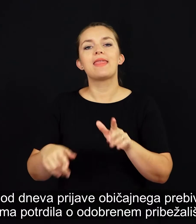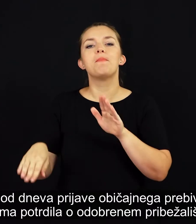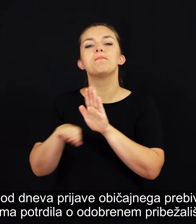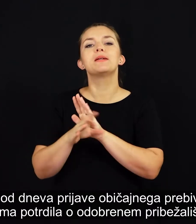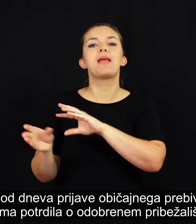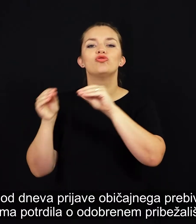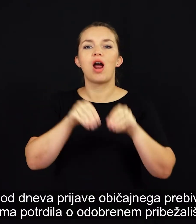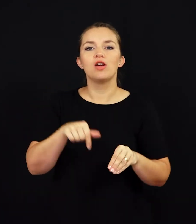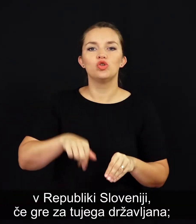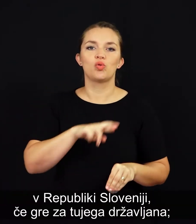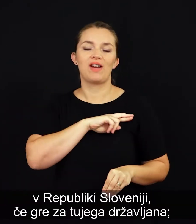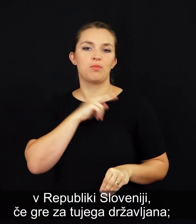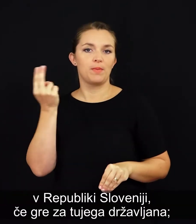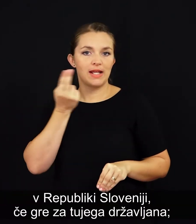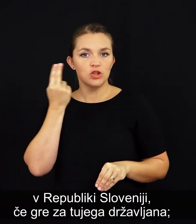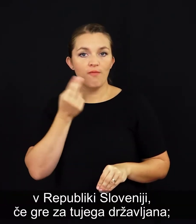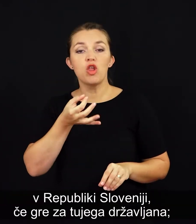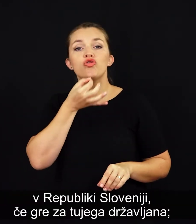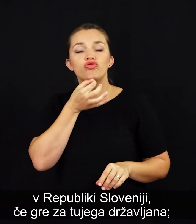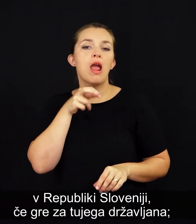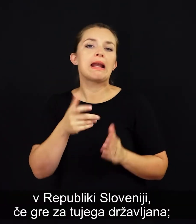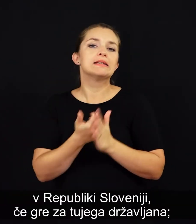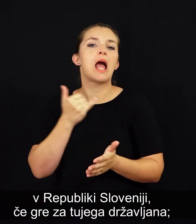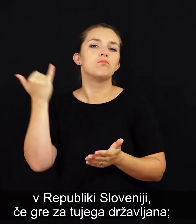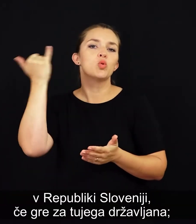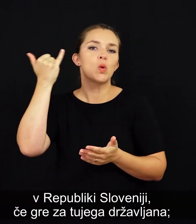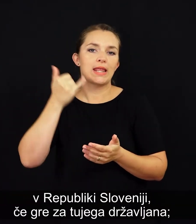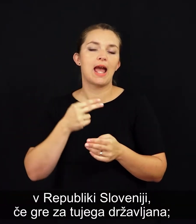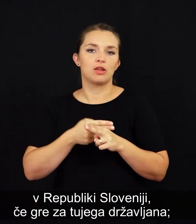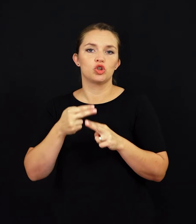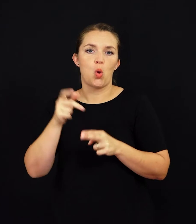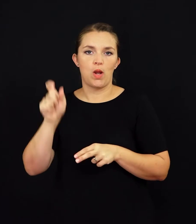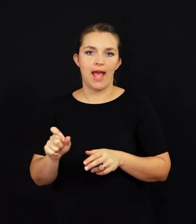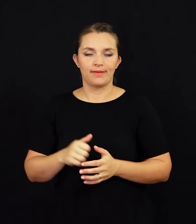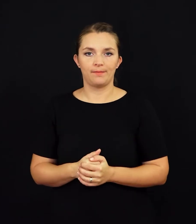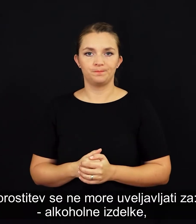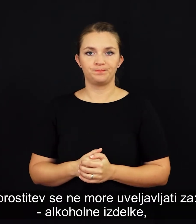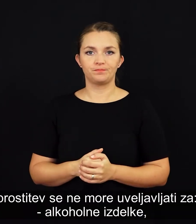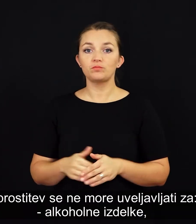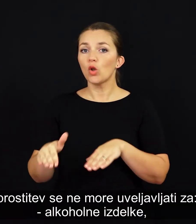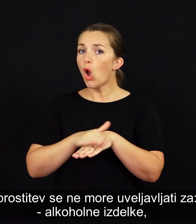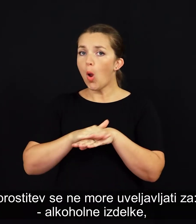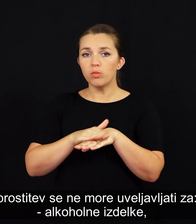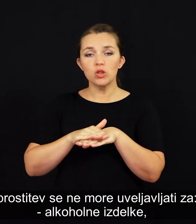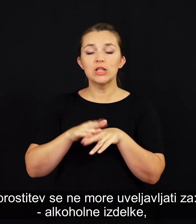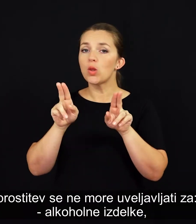pribežališču v Republiki Sloveniji, če gre za tujega državljana. Oprostitev se ne more uveljavljati